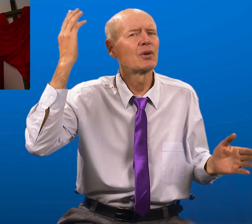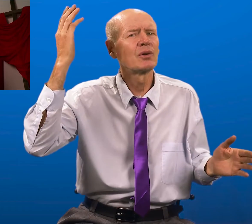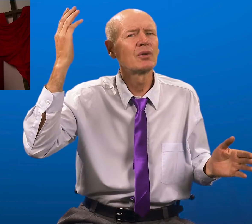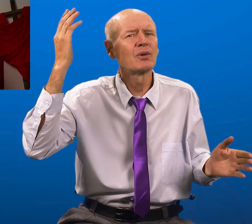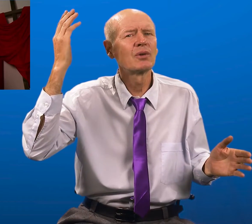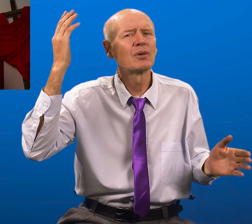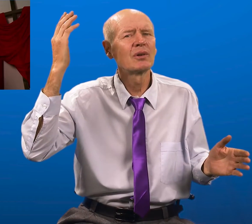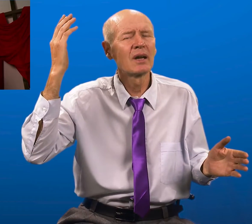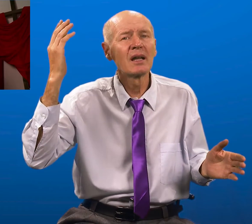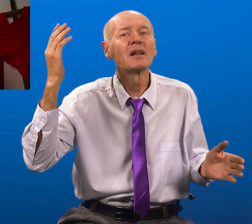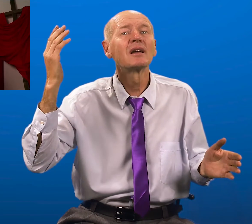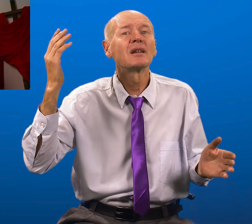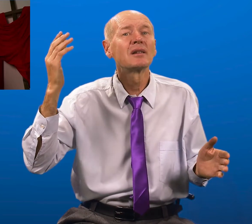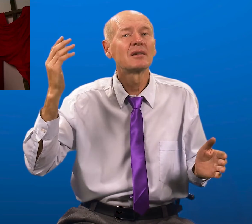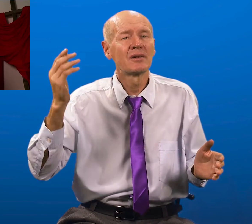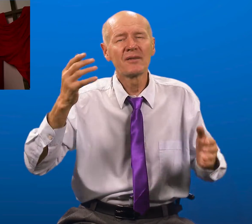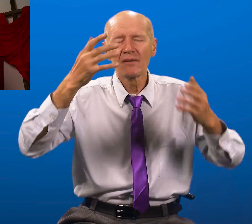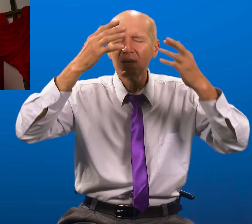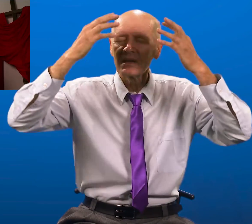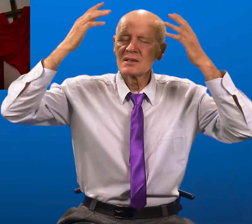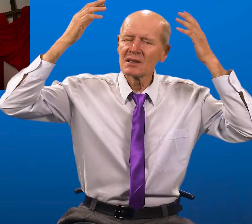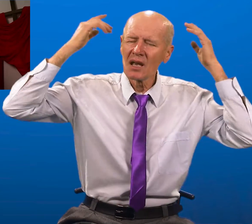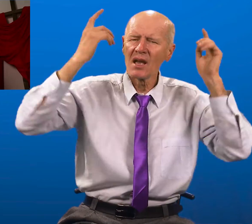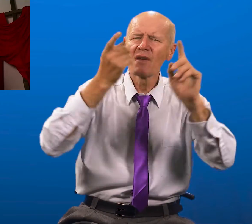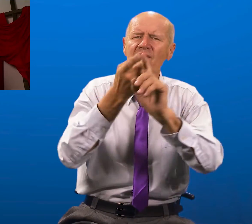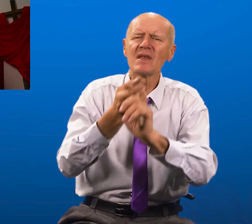распятый Бог в венце